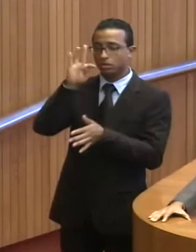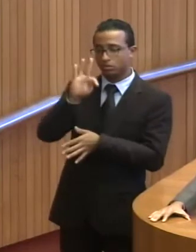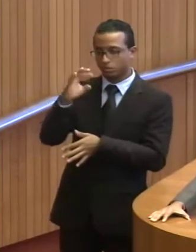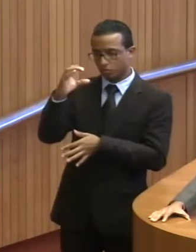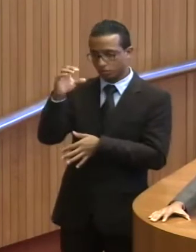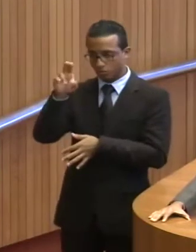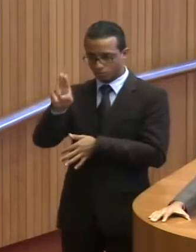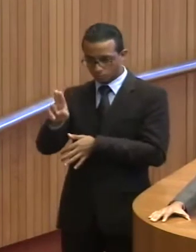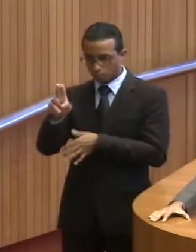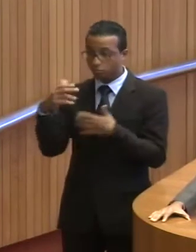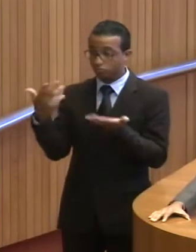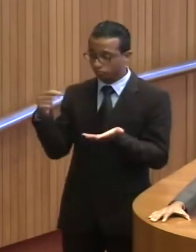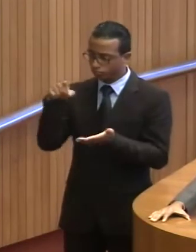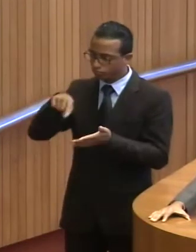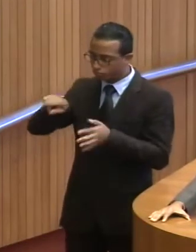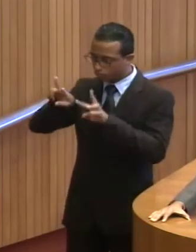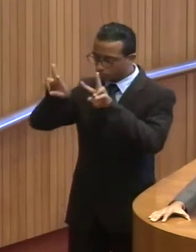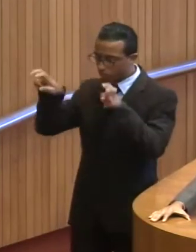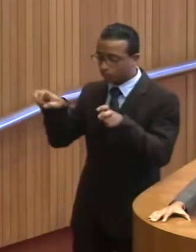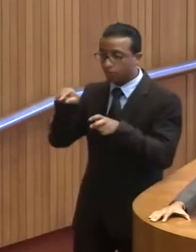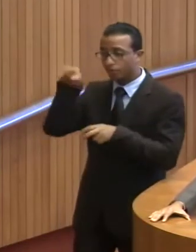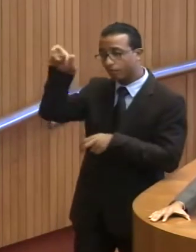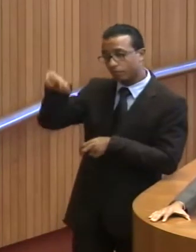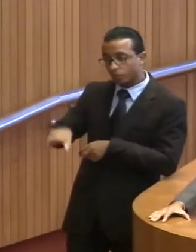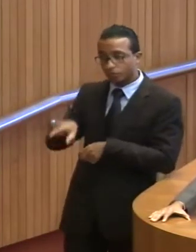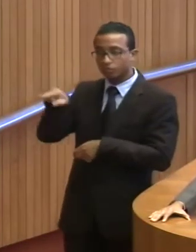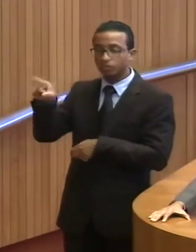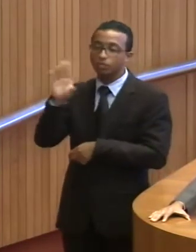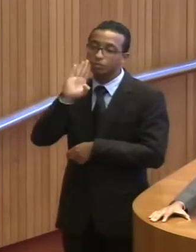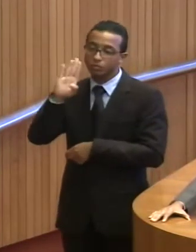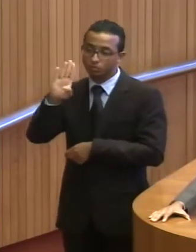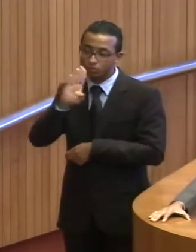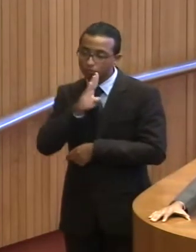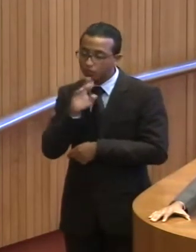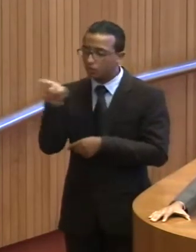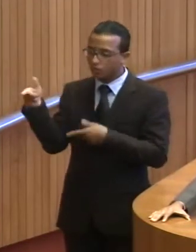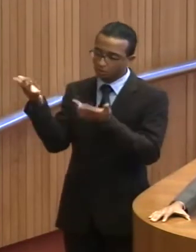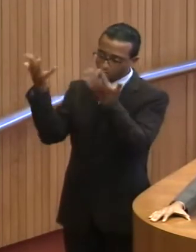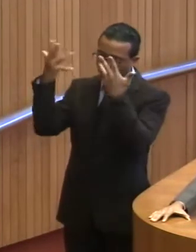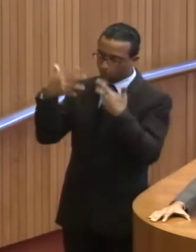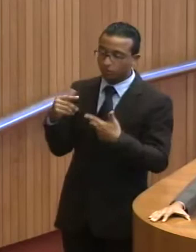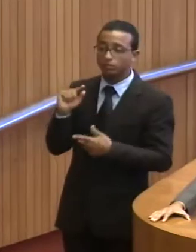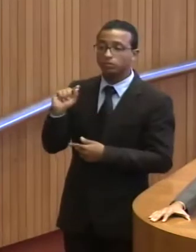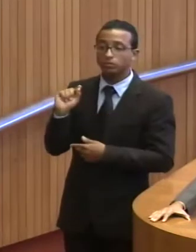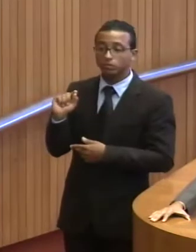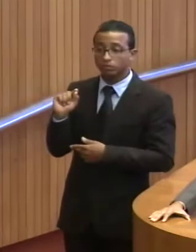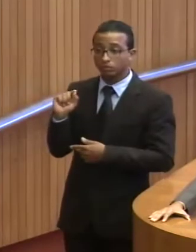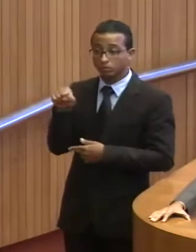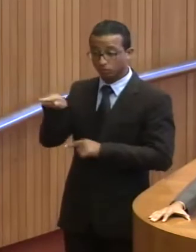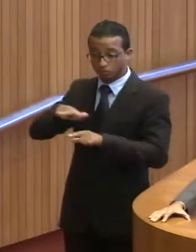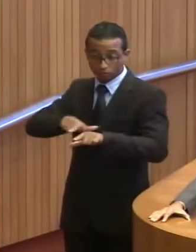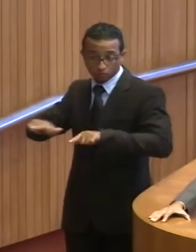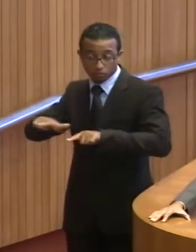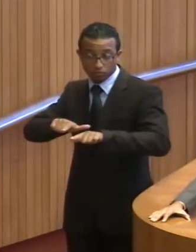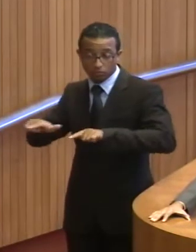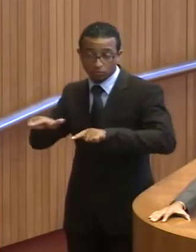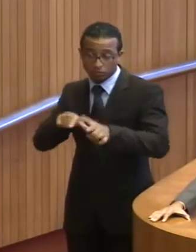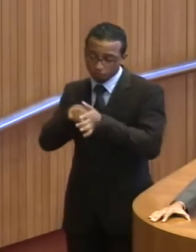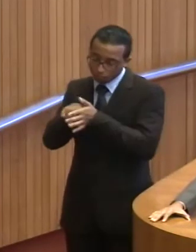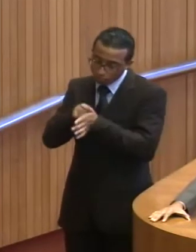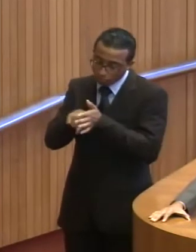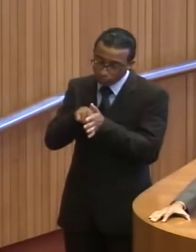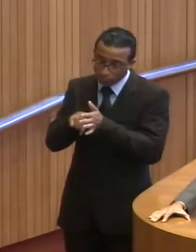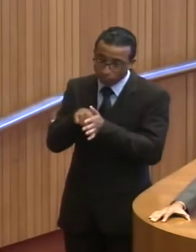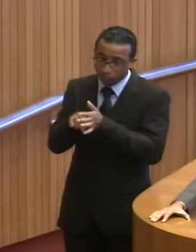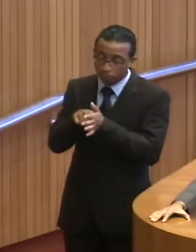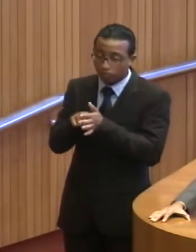União. Sobre essa questão, o senhor Birajara do Pindaré alega que, tratando-se de serviços, a